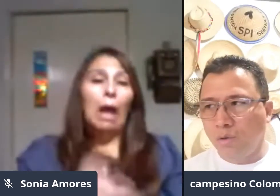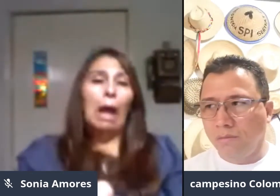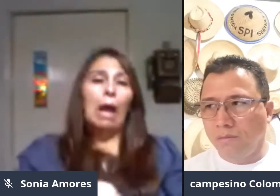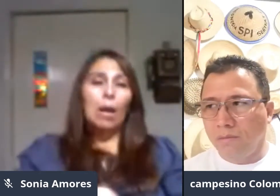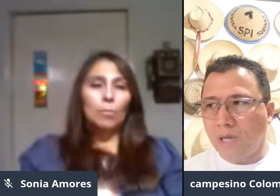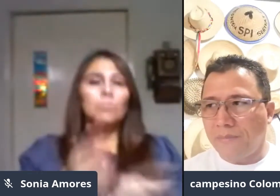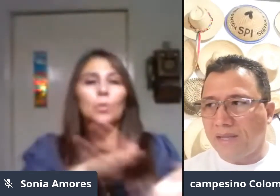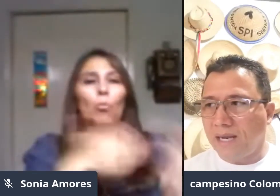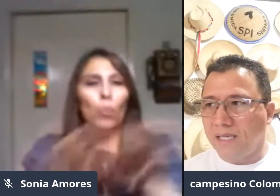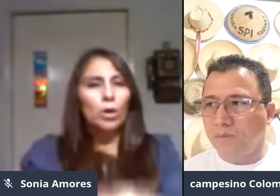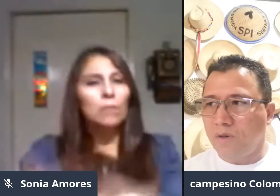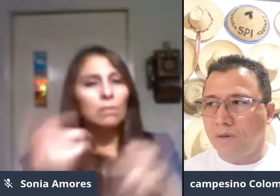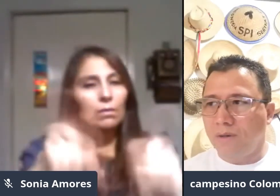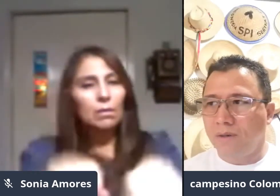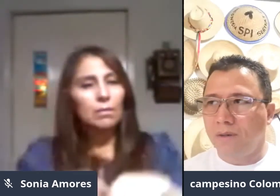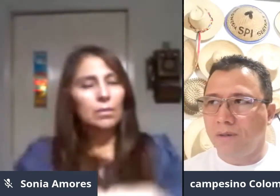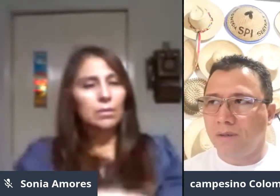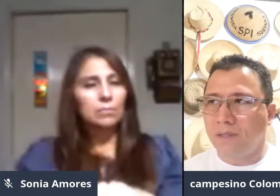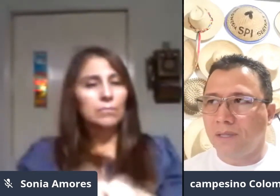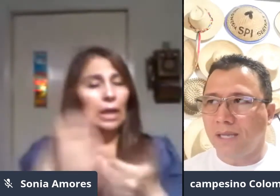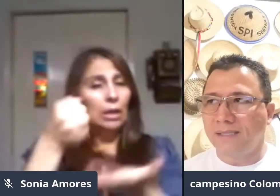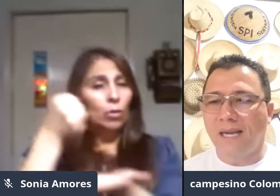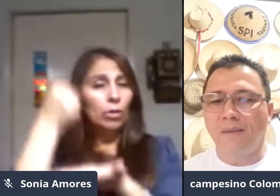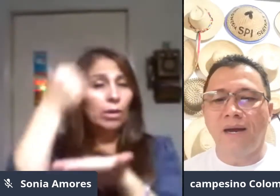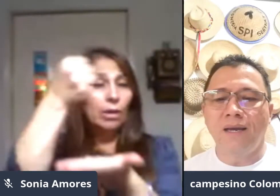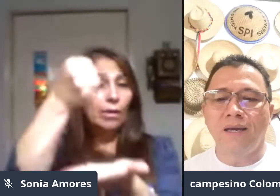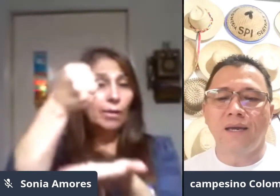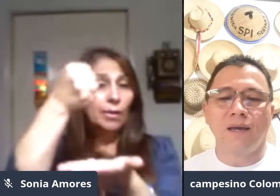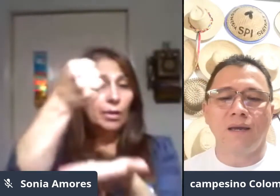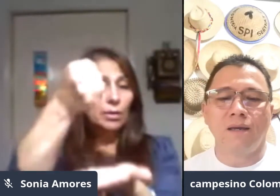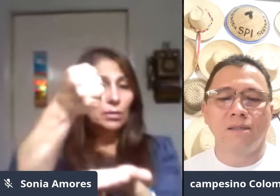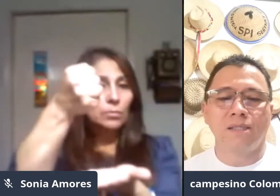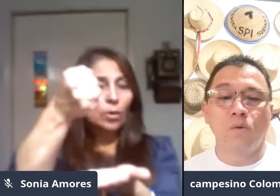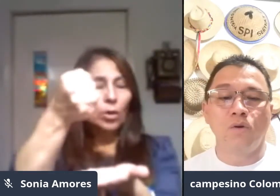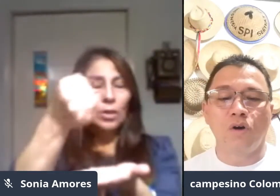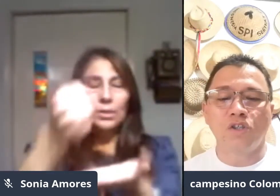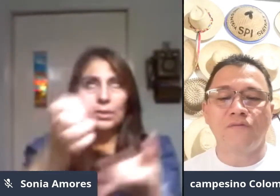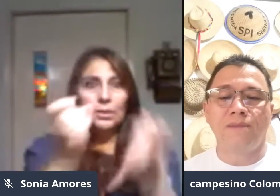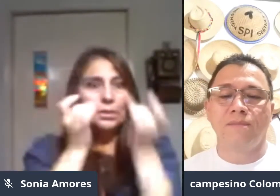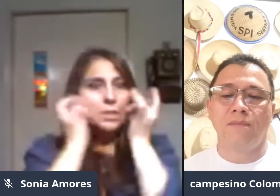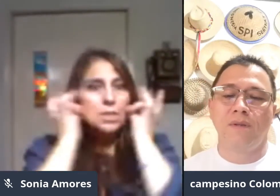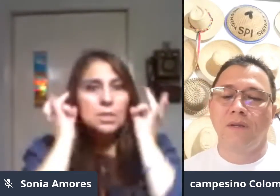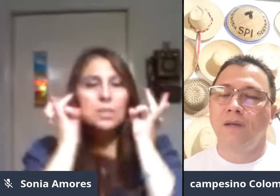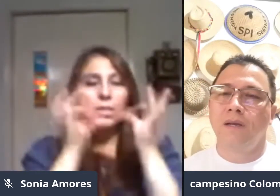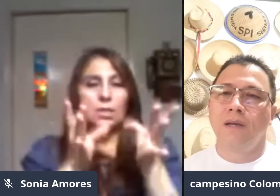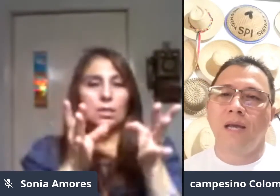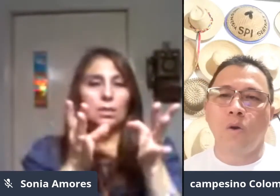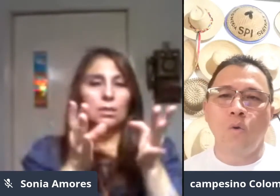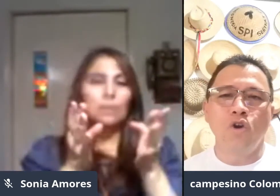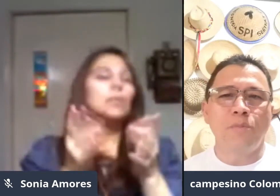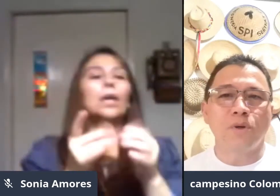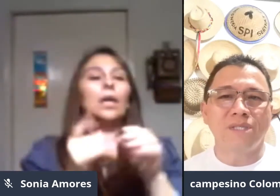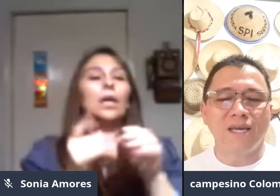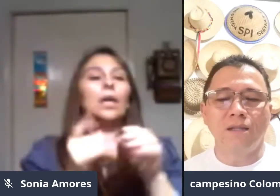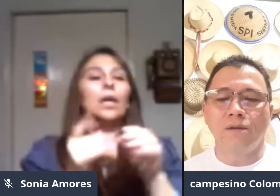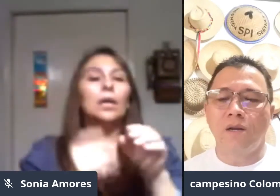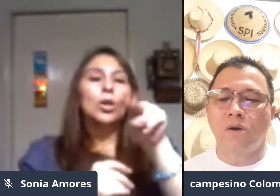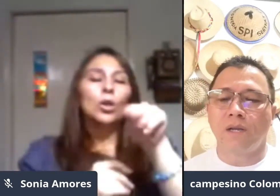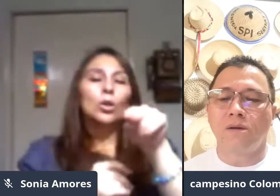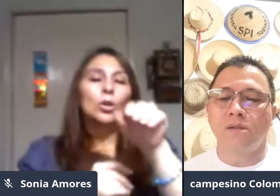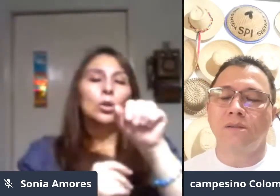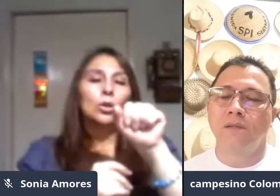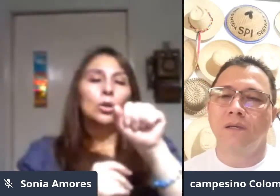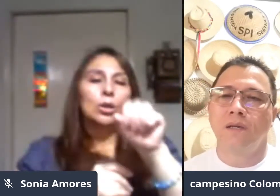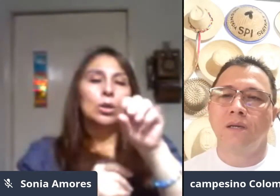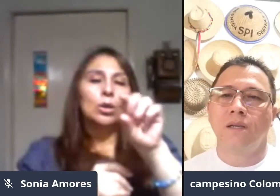Es un capitalismo tan salvaje que, según Oxfam, el 1% de